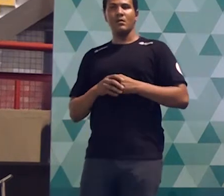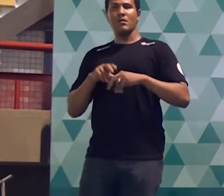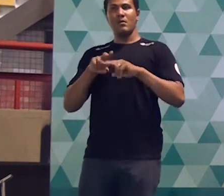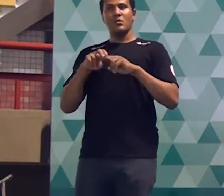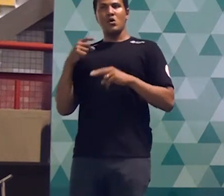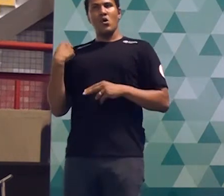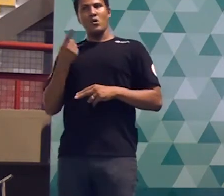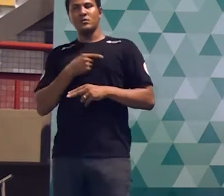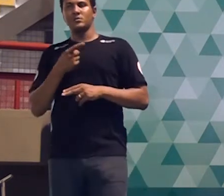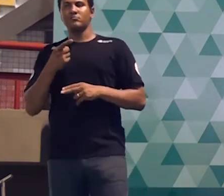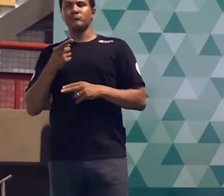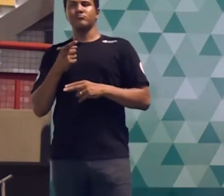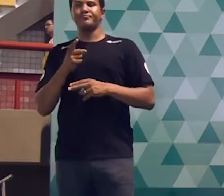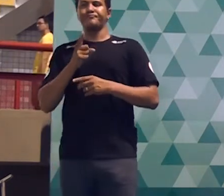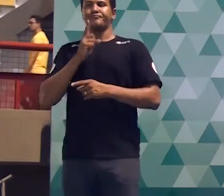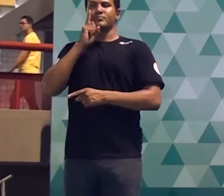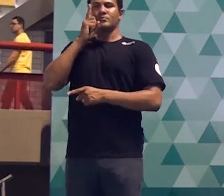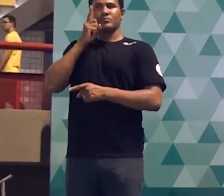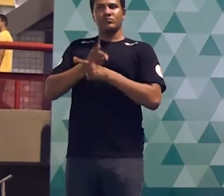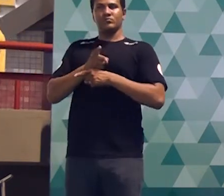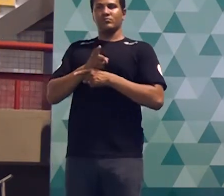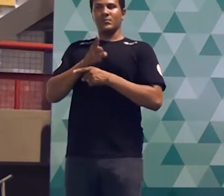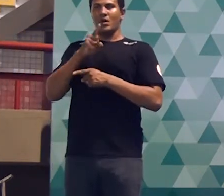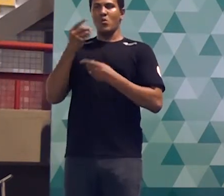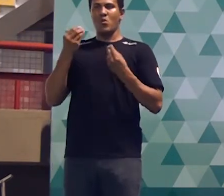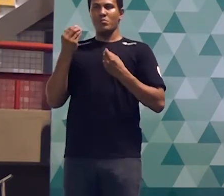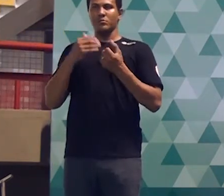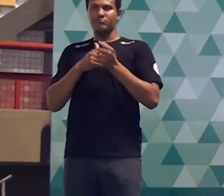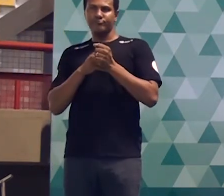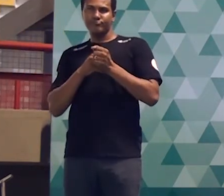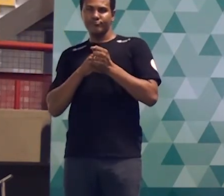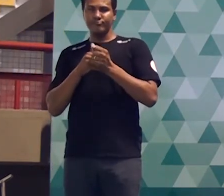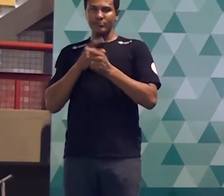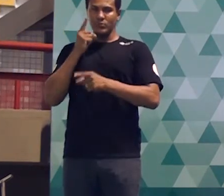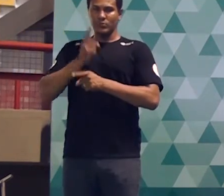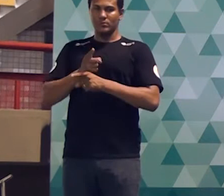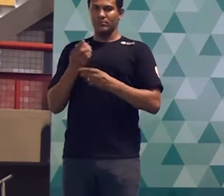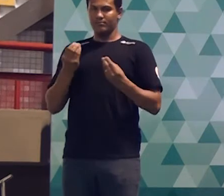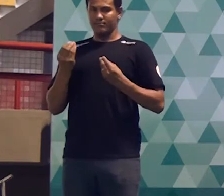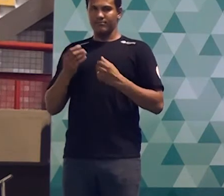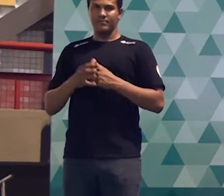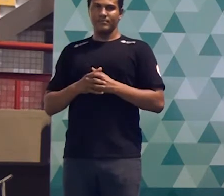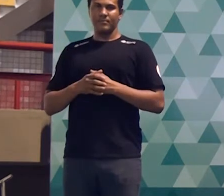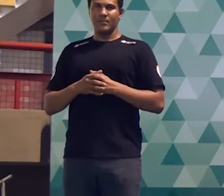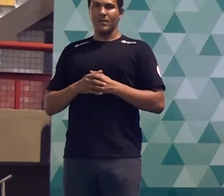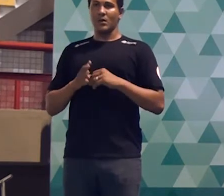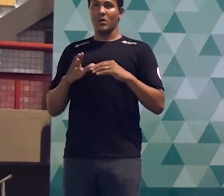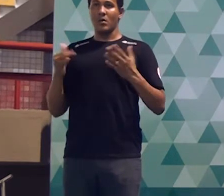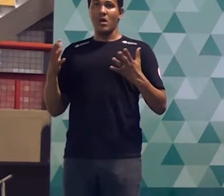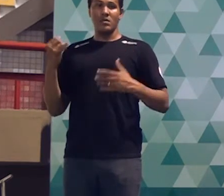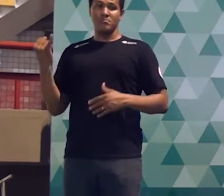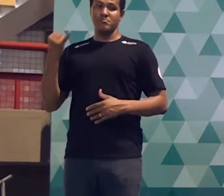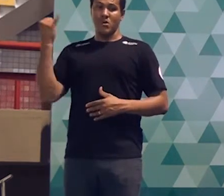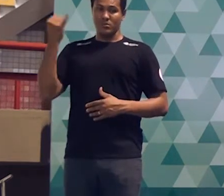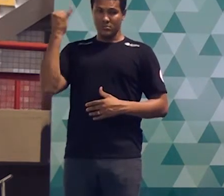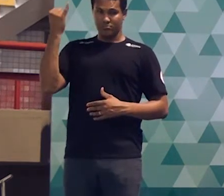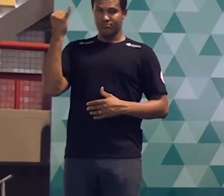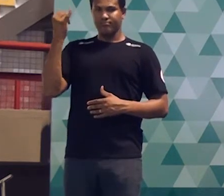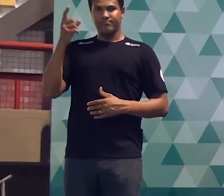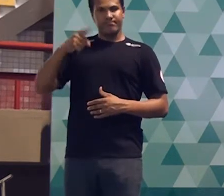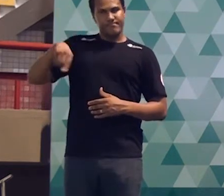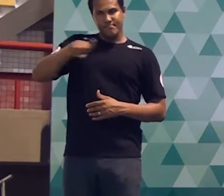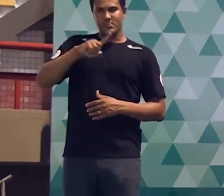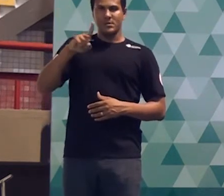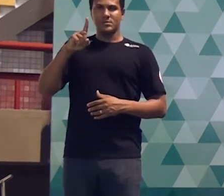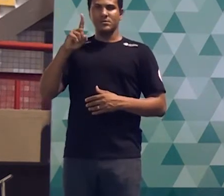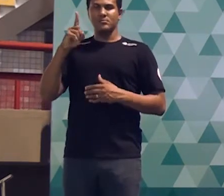descobrir qual é esse segredo. O que é que existe de importante para o sucesso de vocês na